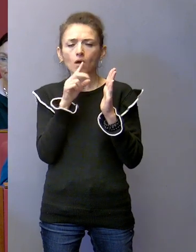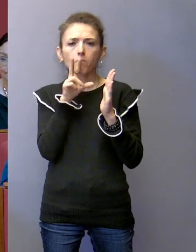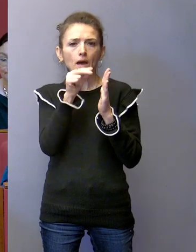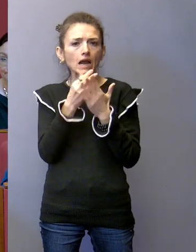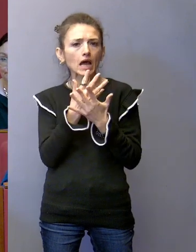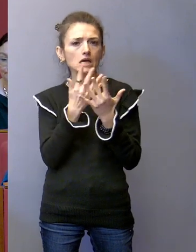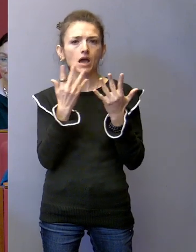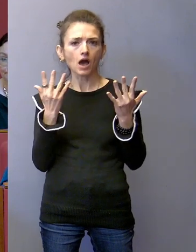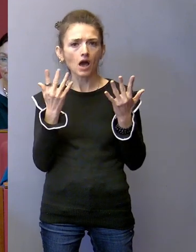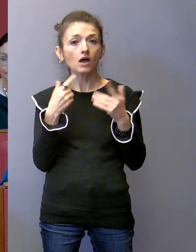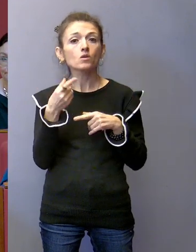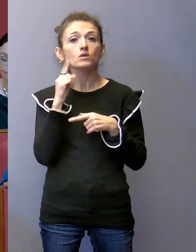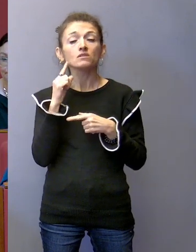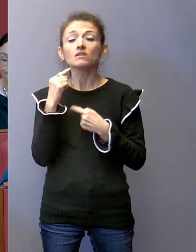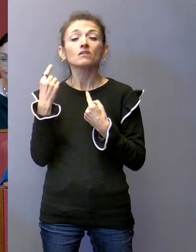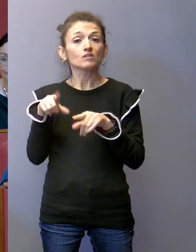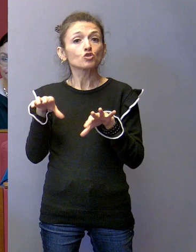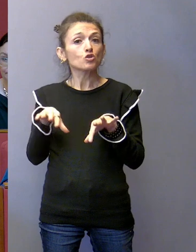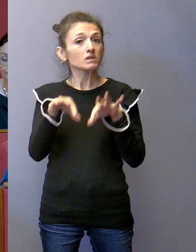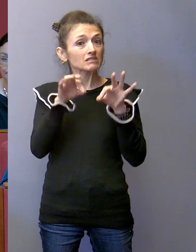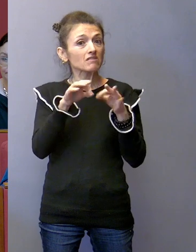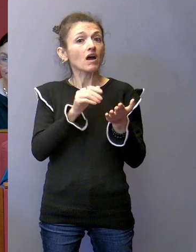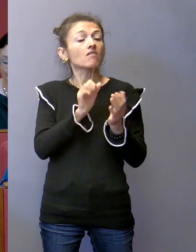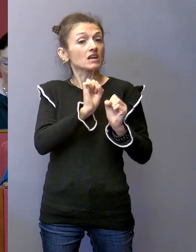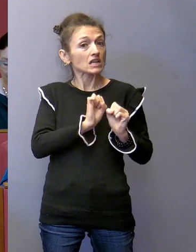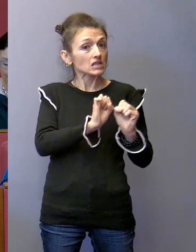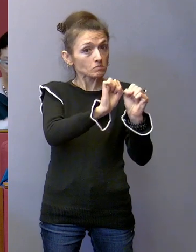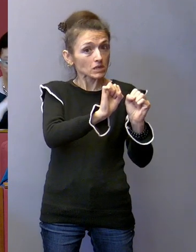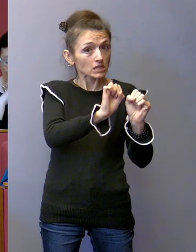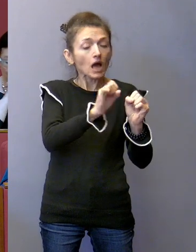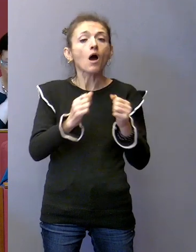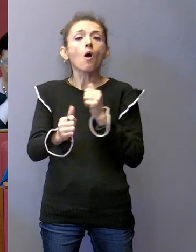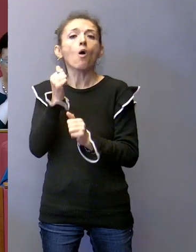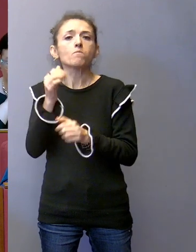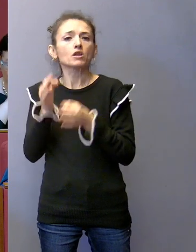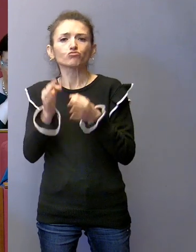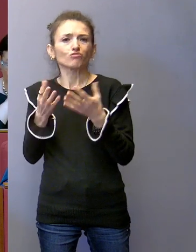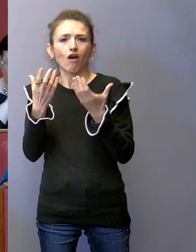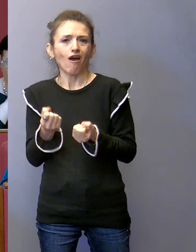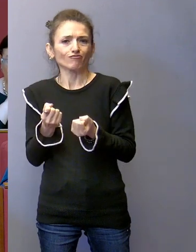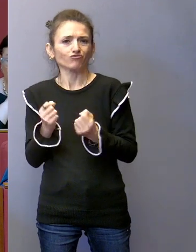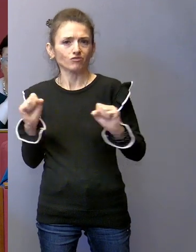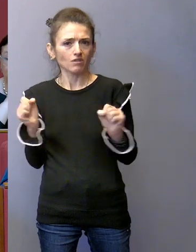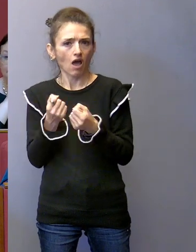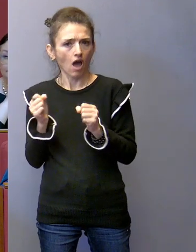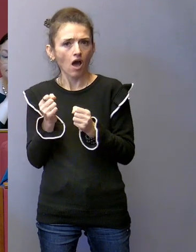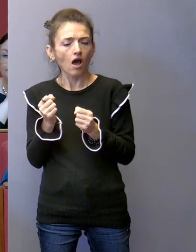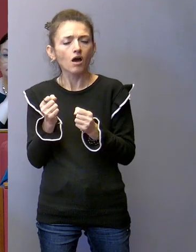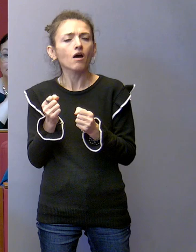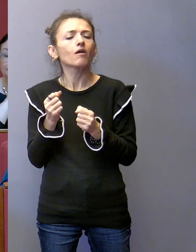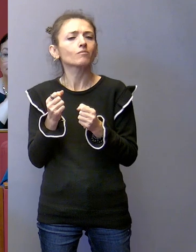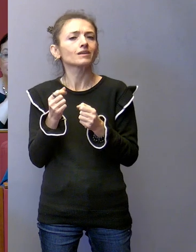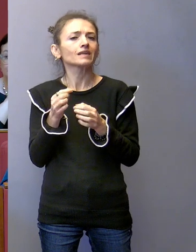una volta respinta la questione sospensiva non può ammettersi quella pregiudiziale con ciò indicando che prima